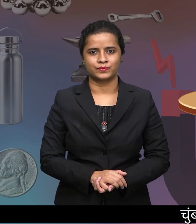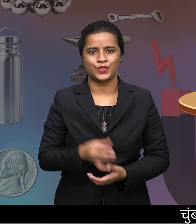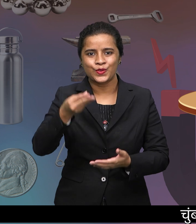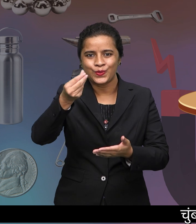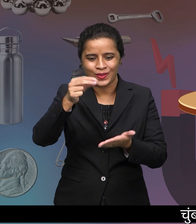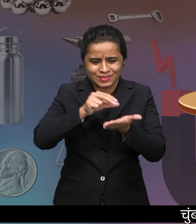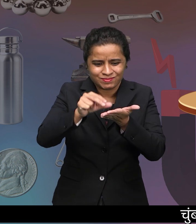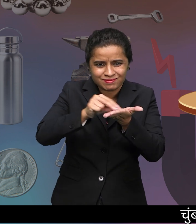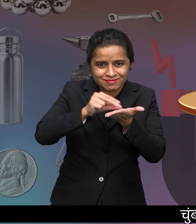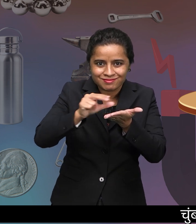चुंबक बाहेर काढा.